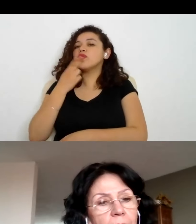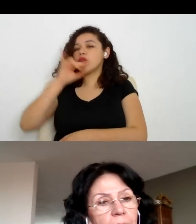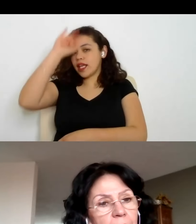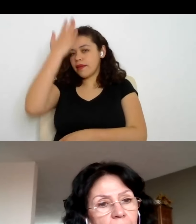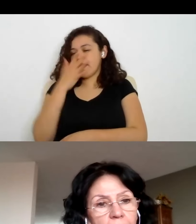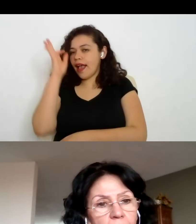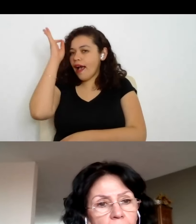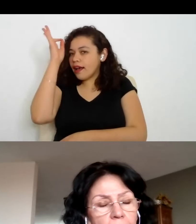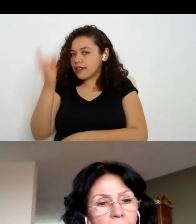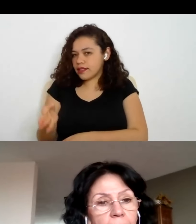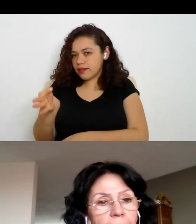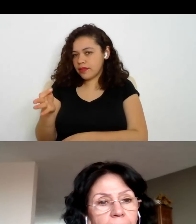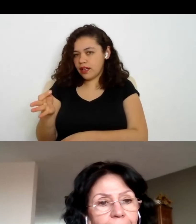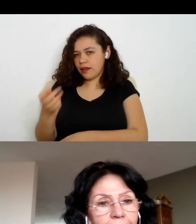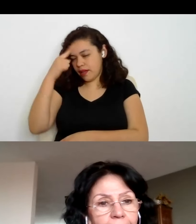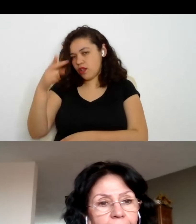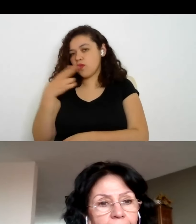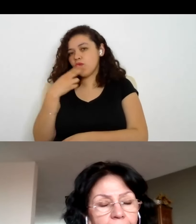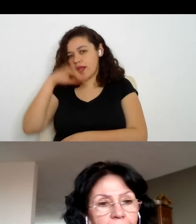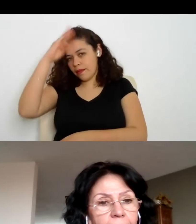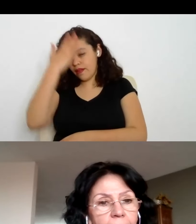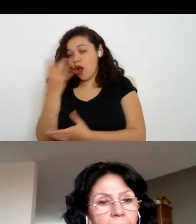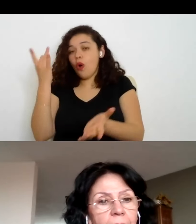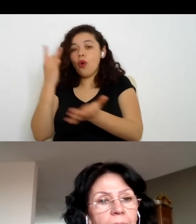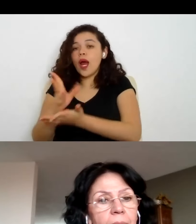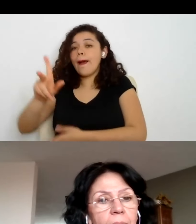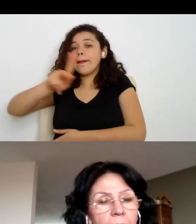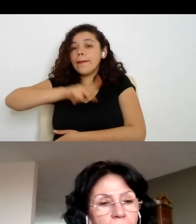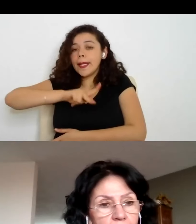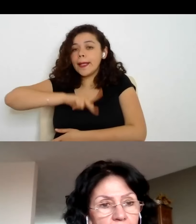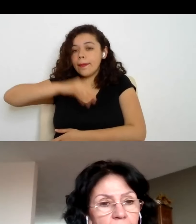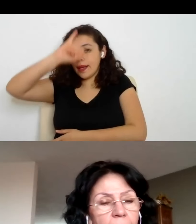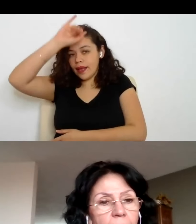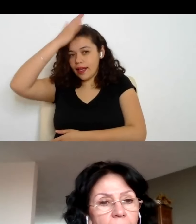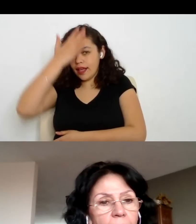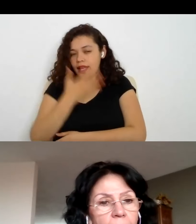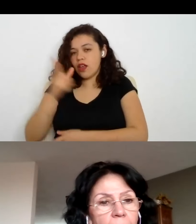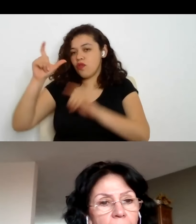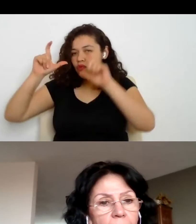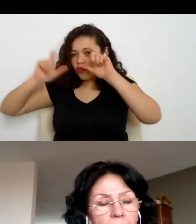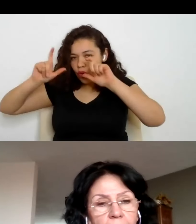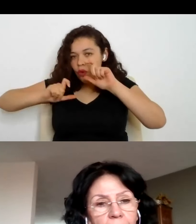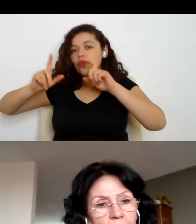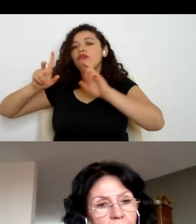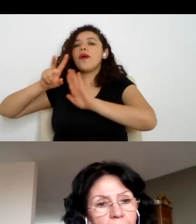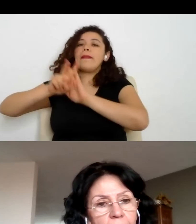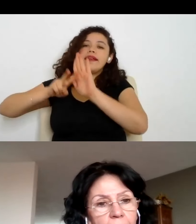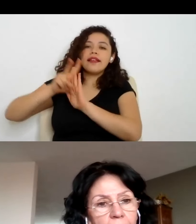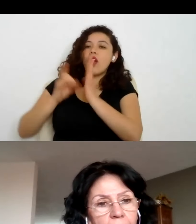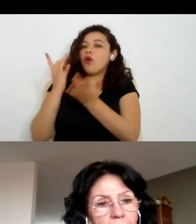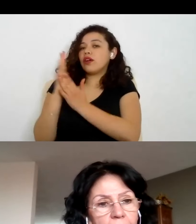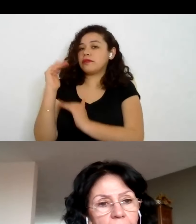en donde yo te autorizo a usar exclusivamente mi imagen en fotografías, en videos,